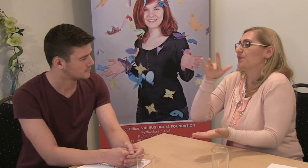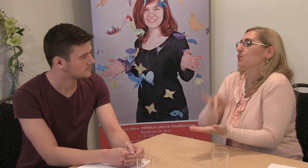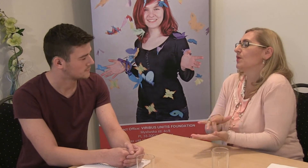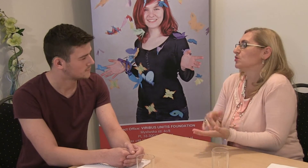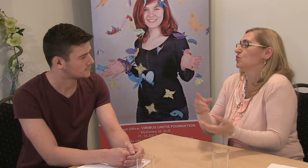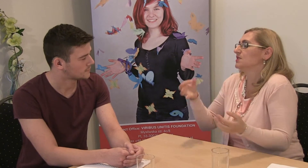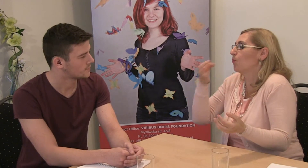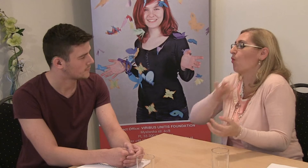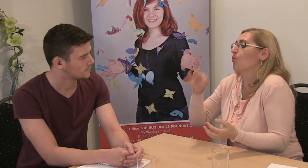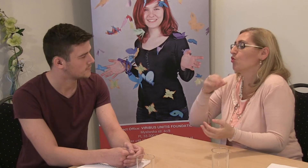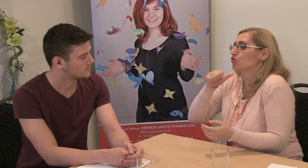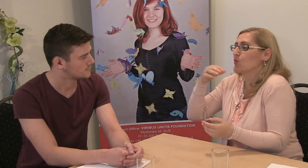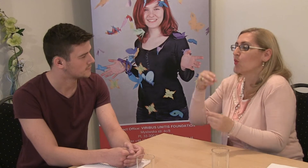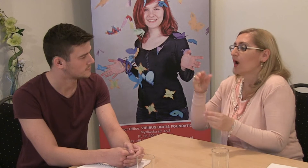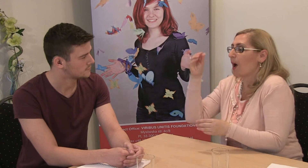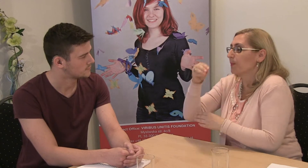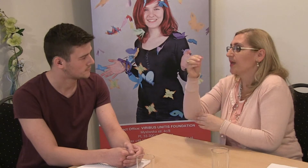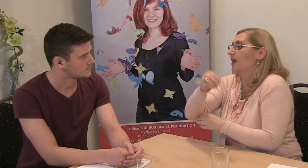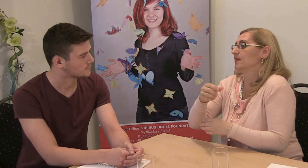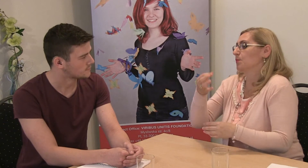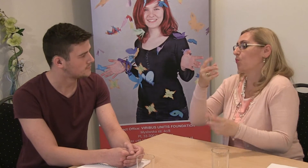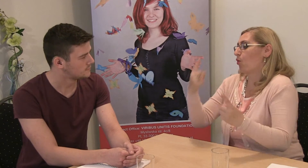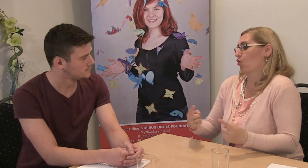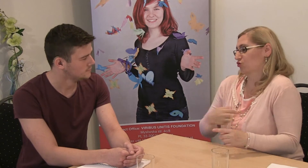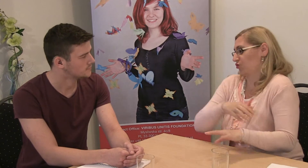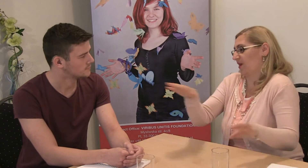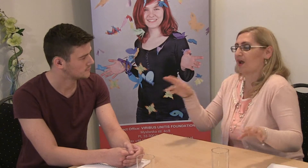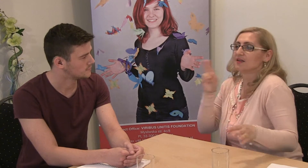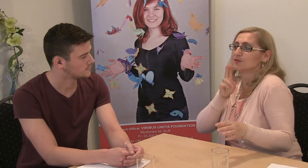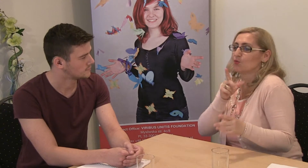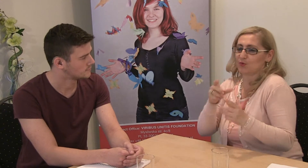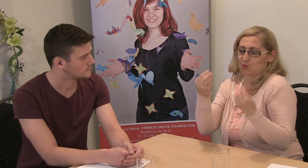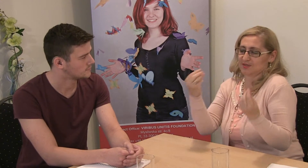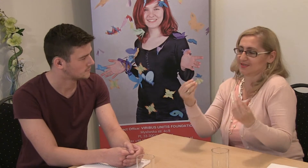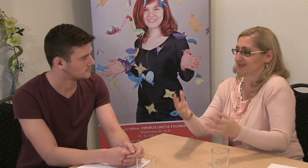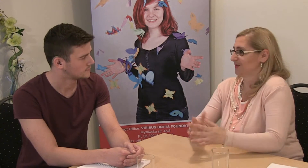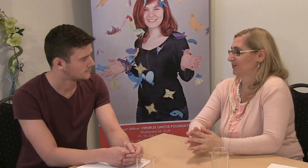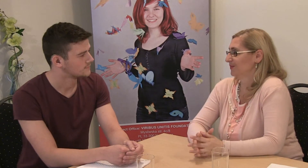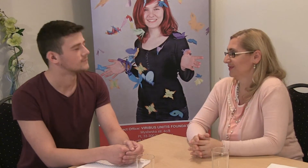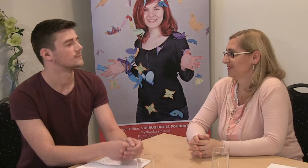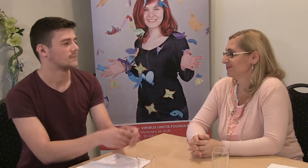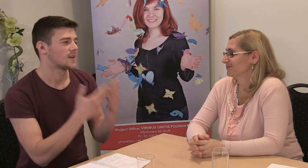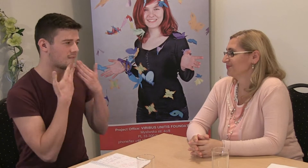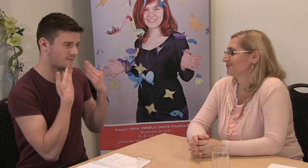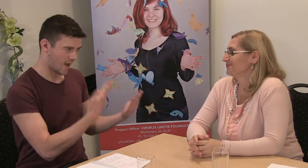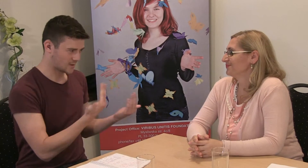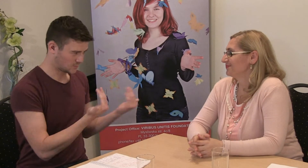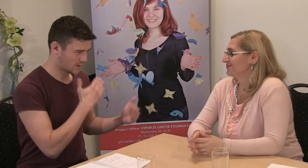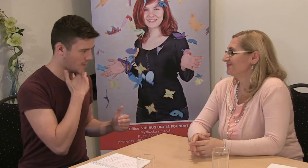edukacije na prvom mestu da se poboljšaju i unaprede položaj nas gluvih u Srbiji. Hvala